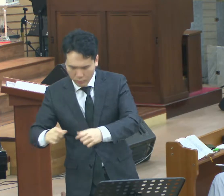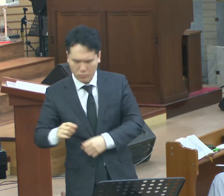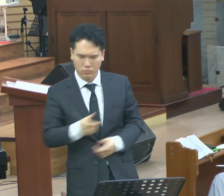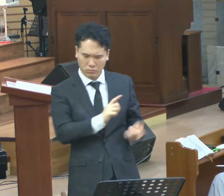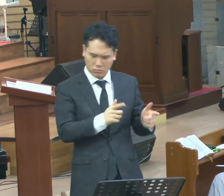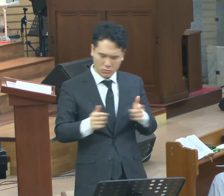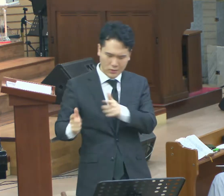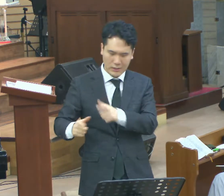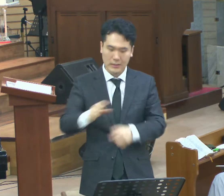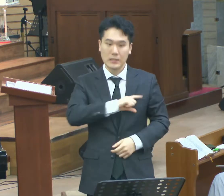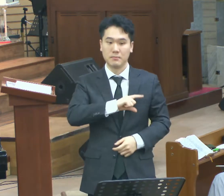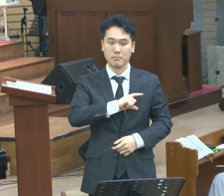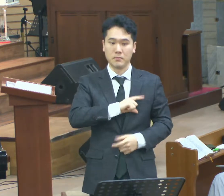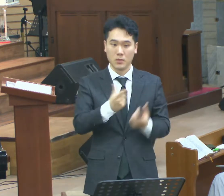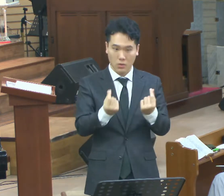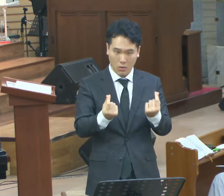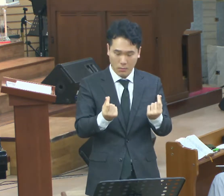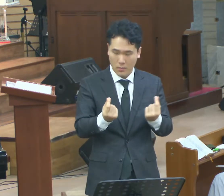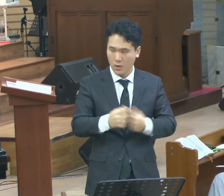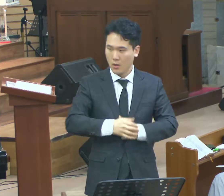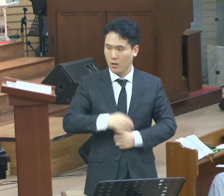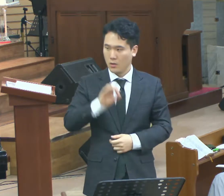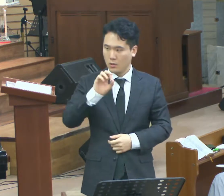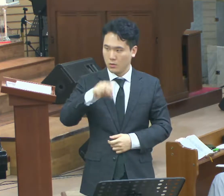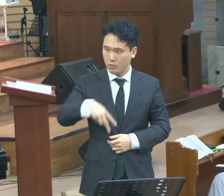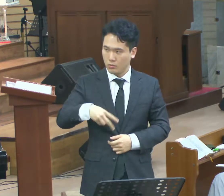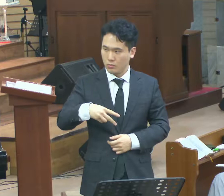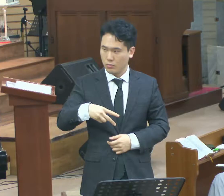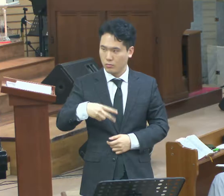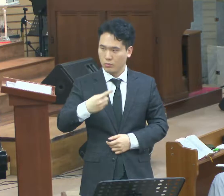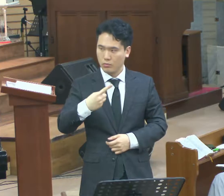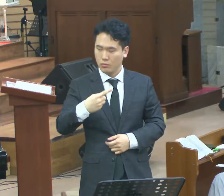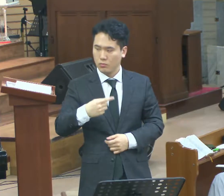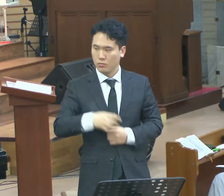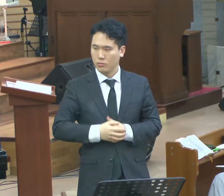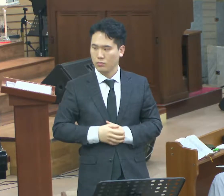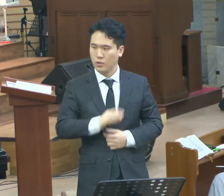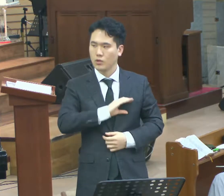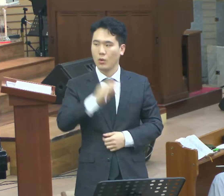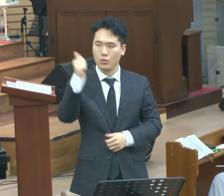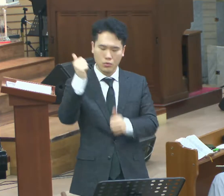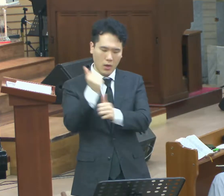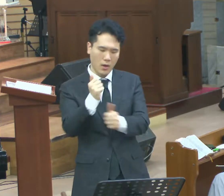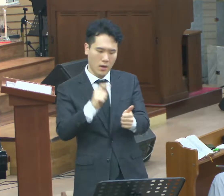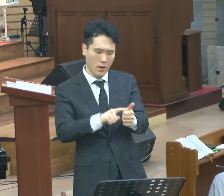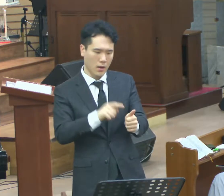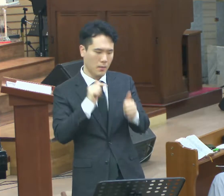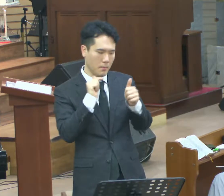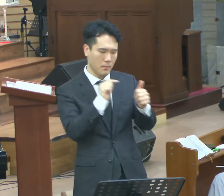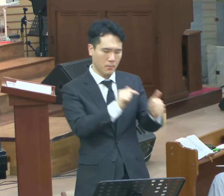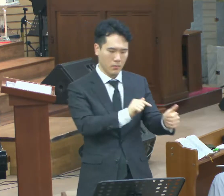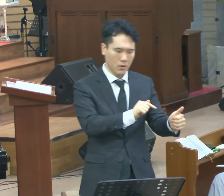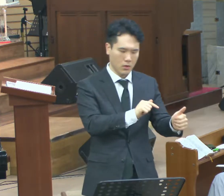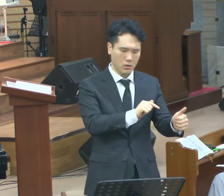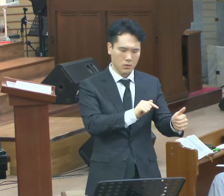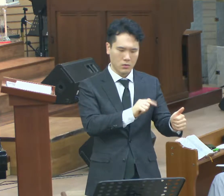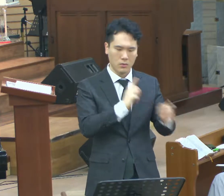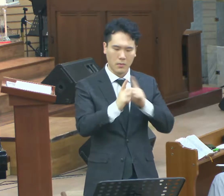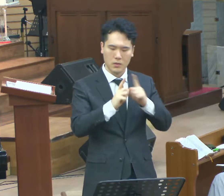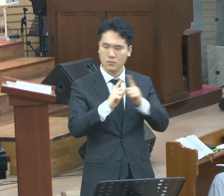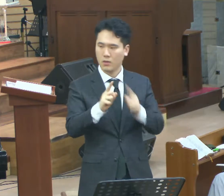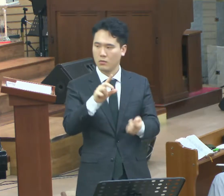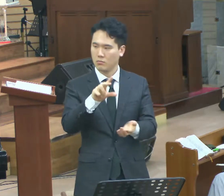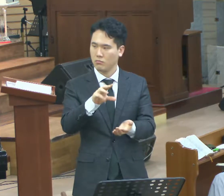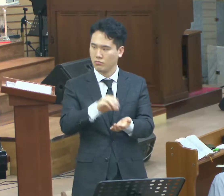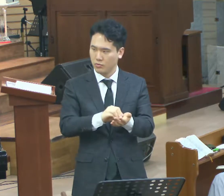헤브론을 차지하겠다고 얘기를 했고 여호수아도 그렇게 하라고 했는데 여기에 중요한 문제가 있어요.